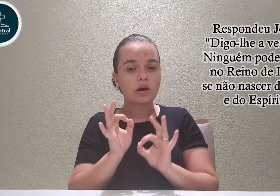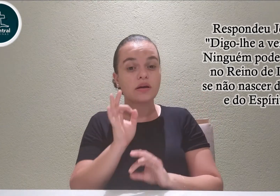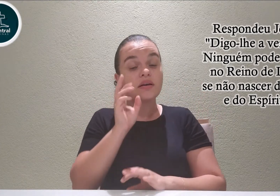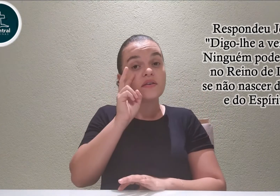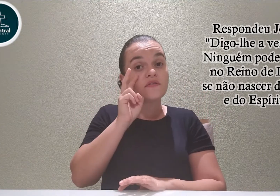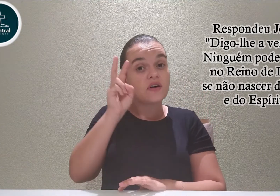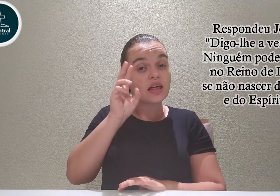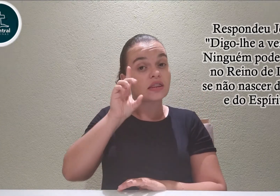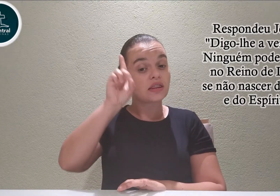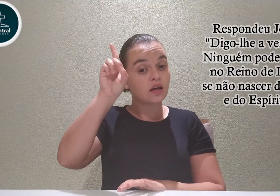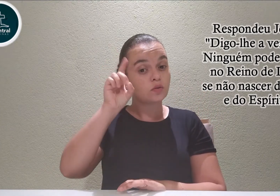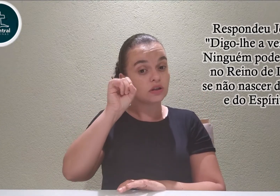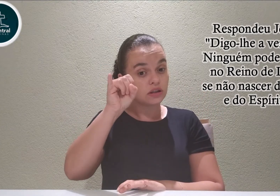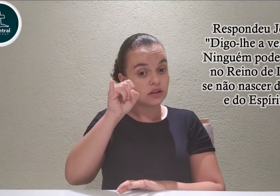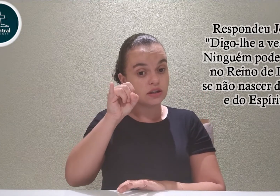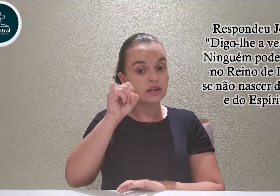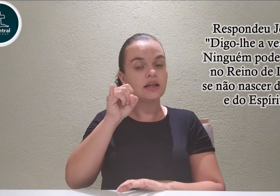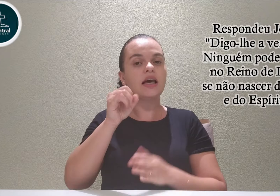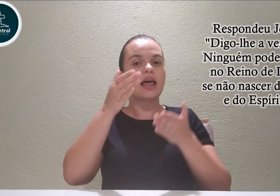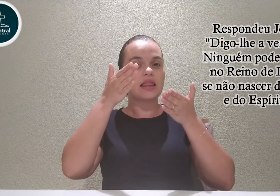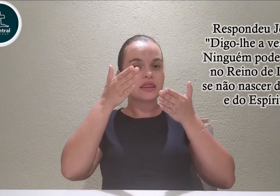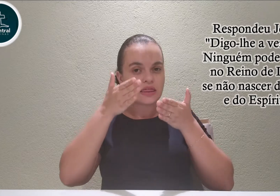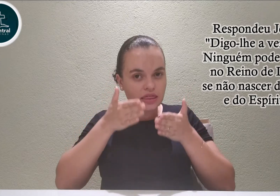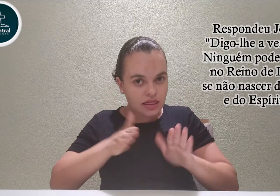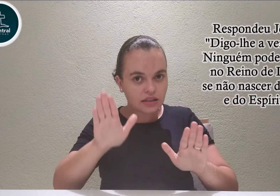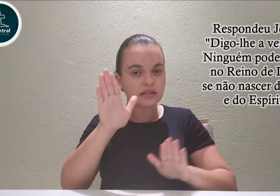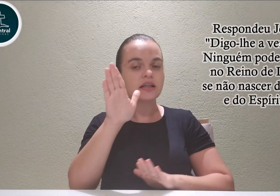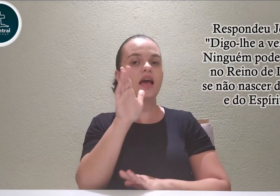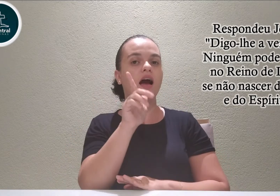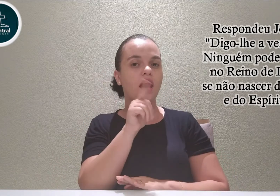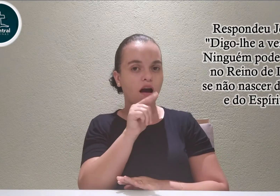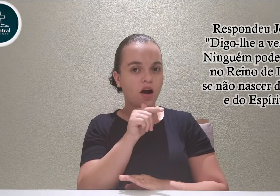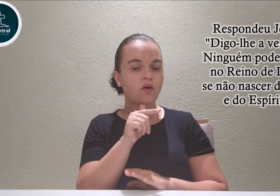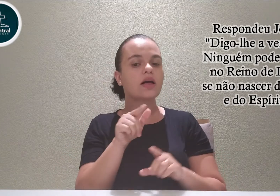entrar no reino de Deus se não nascer da água